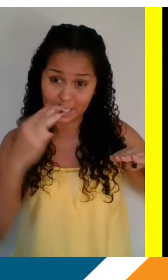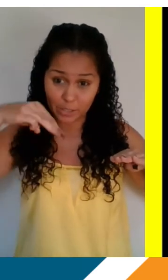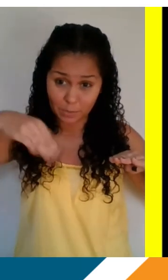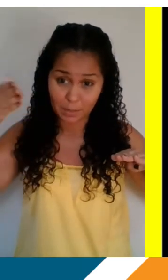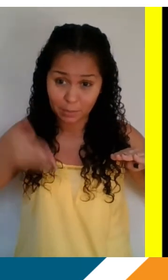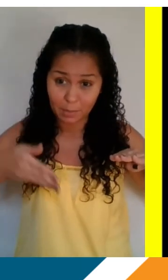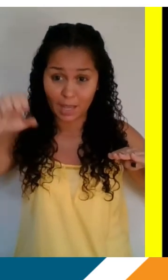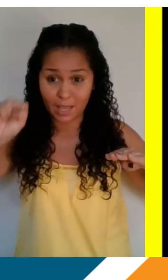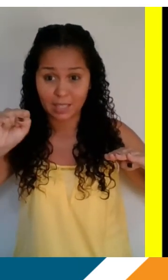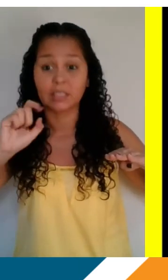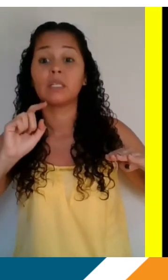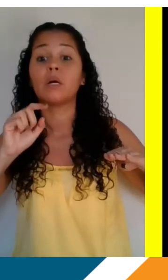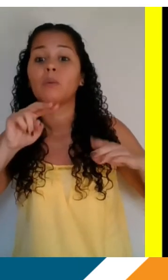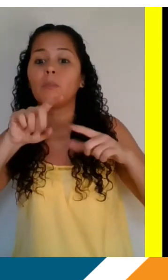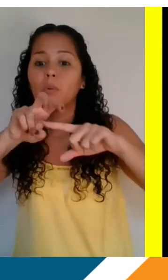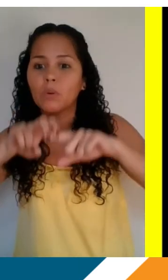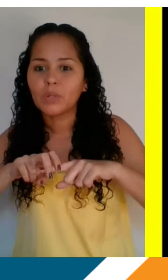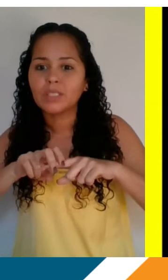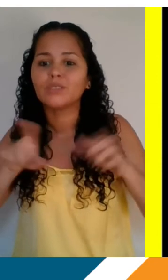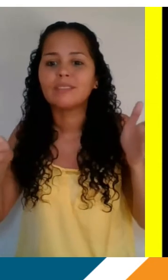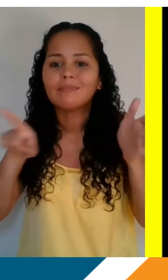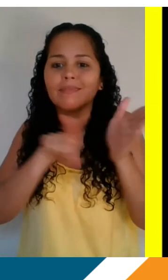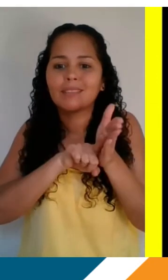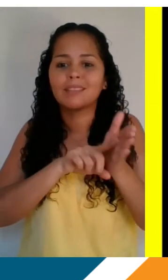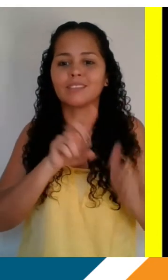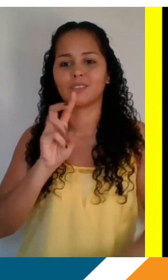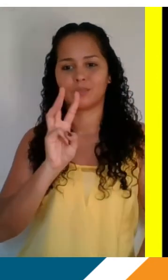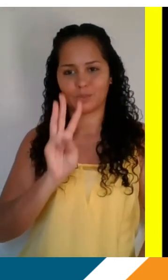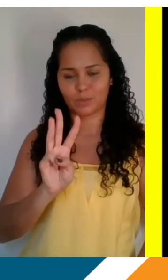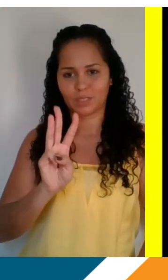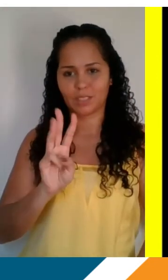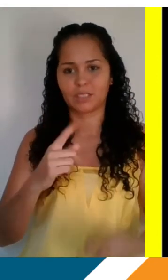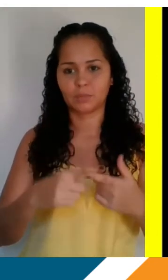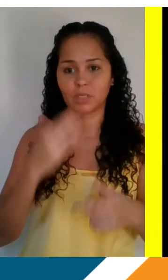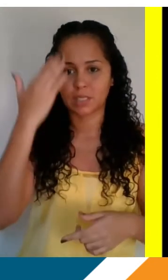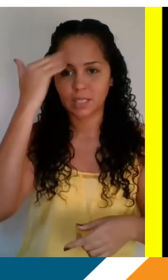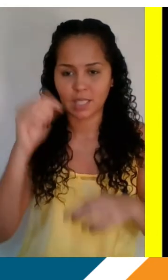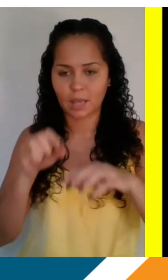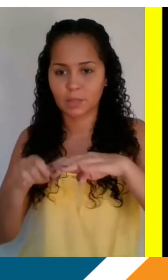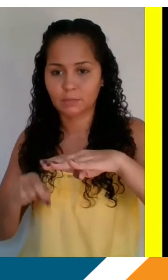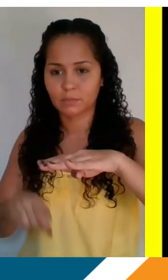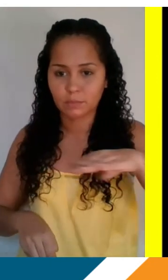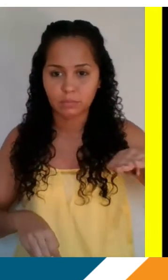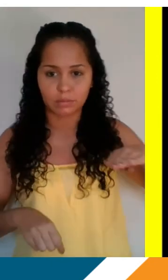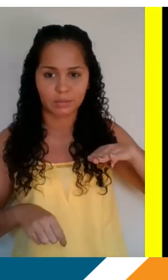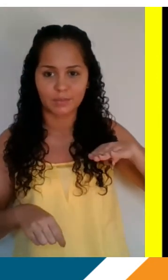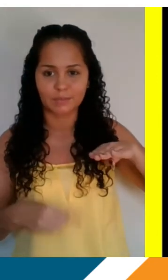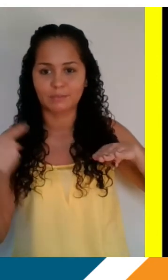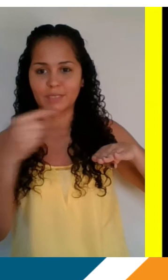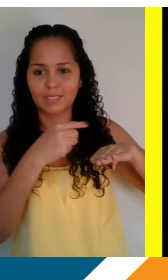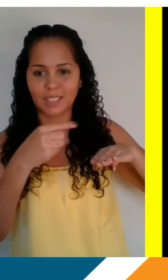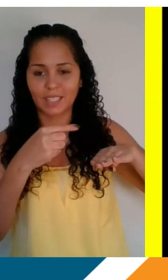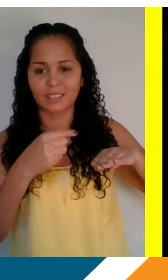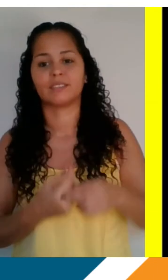aqui, ó, um sinalzinho de negativo no 3. Porque a gente não sabe, a gente sabe que ele está no sentido contrário do